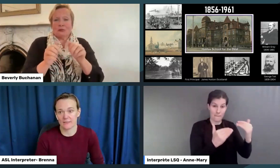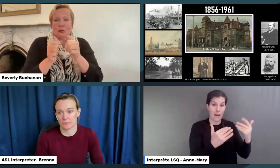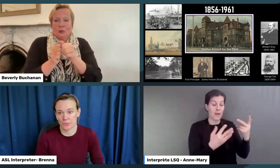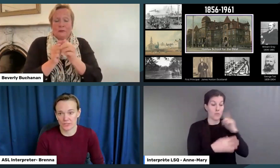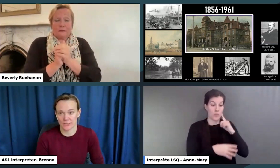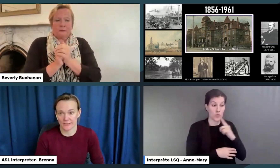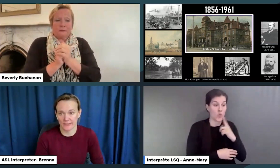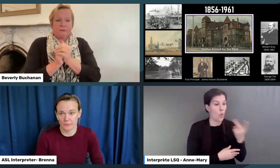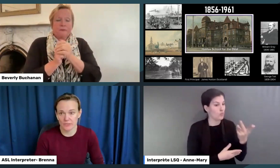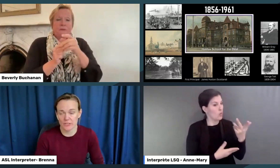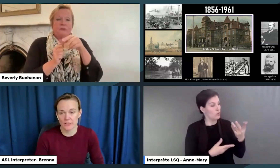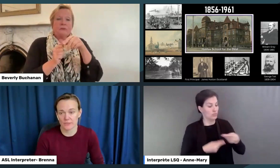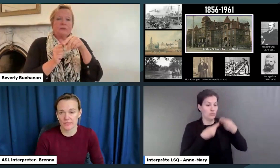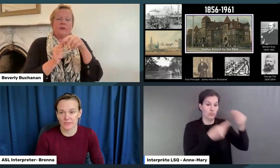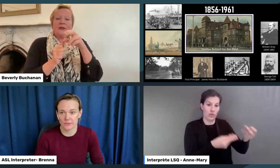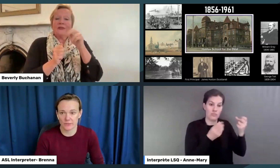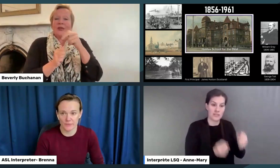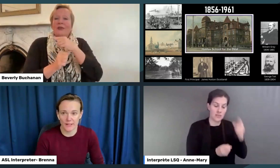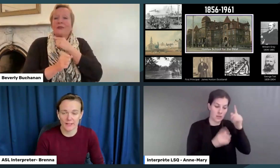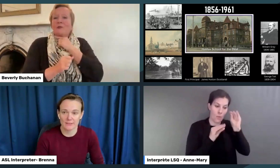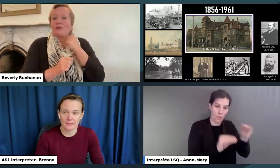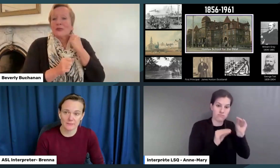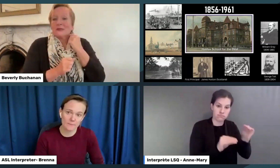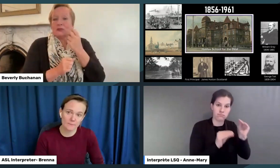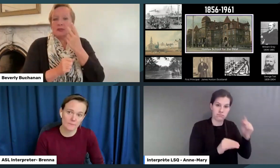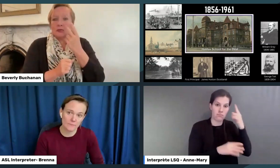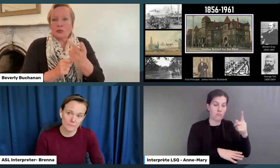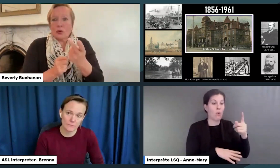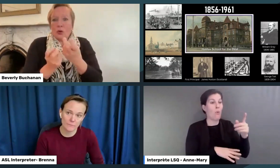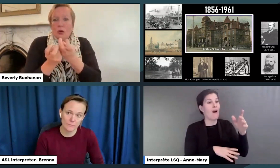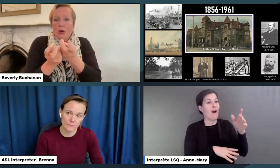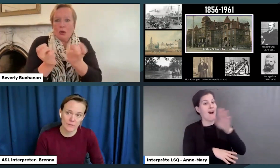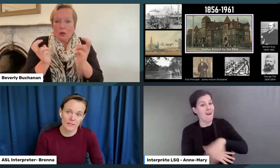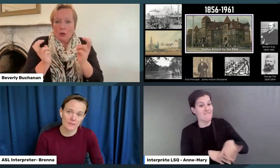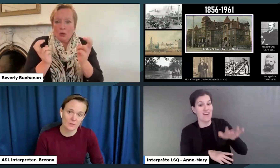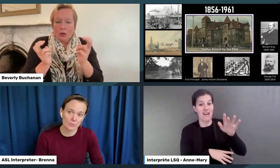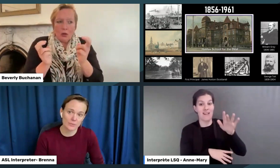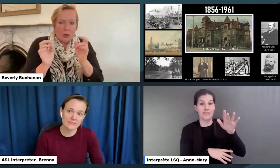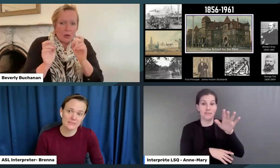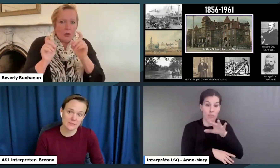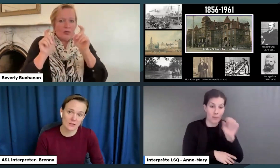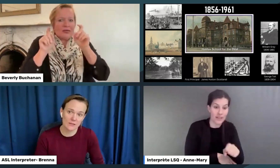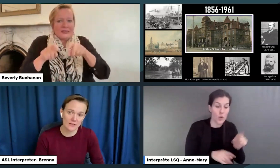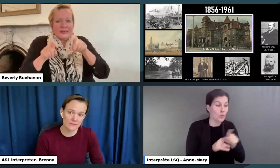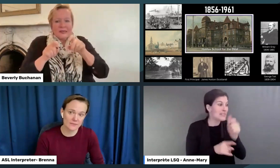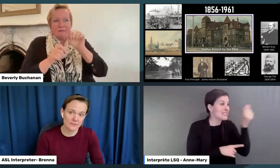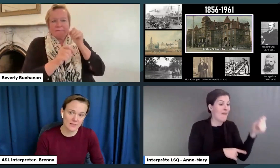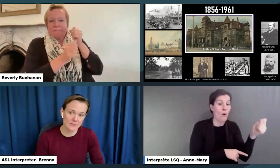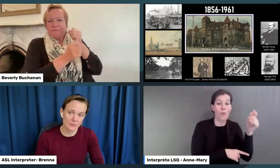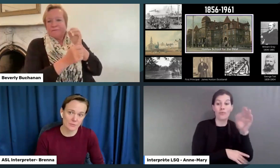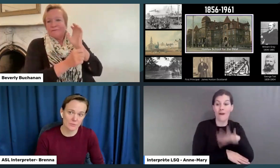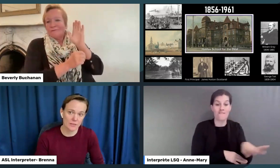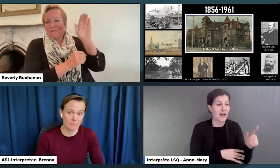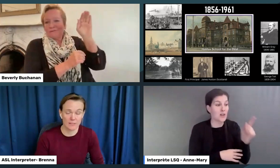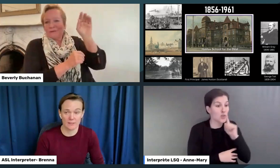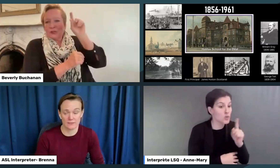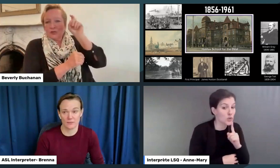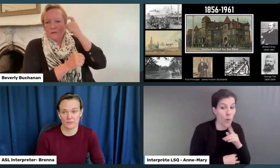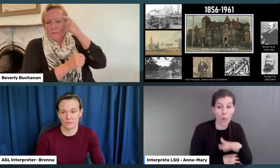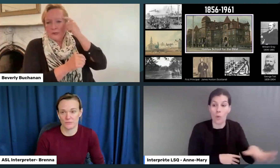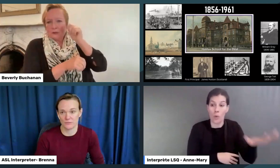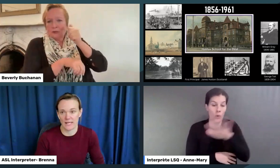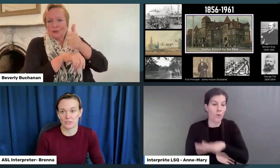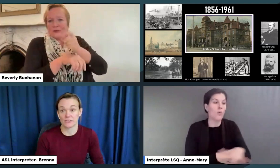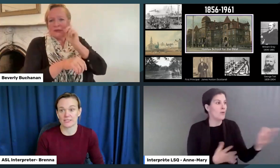des signes britannique. Ils ont commencé par cela. Le prêtre a vu que cette salle de classe-là